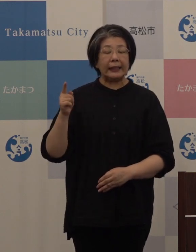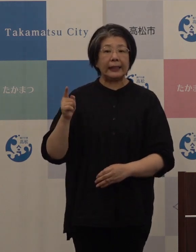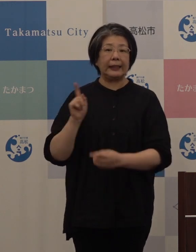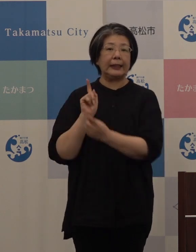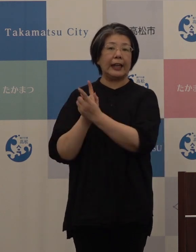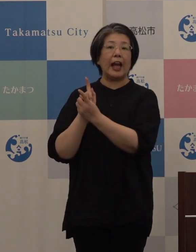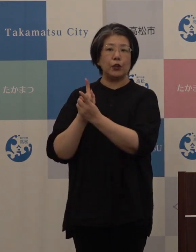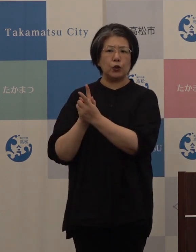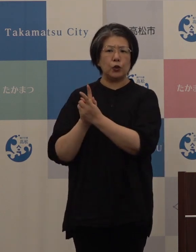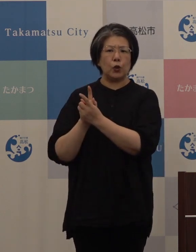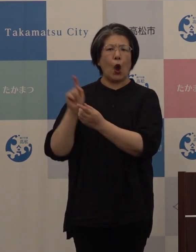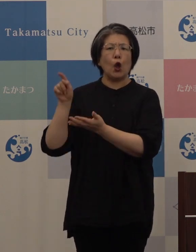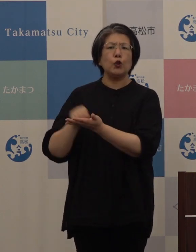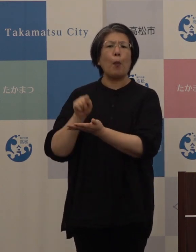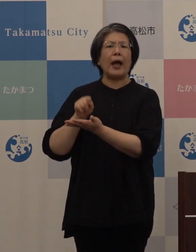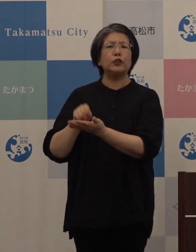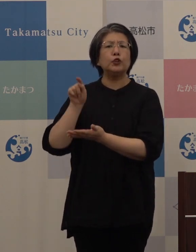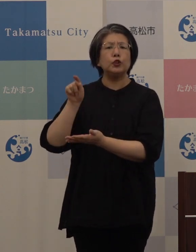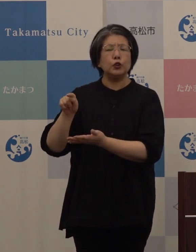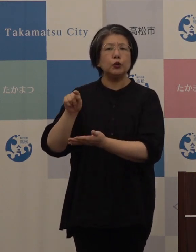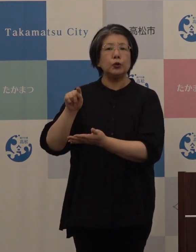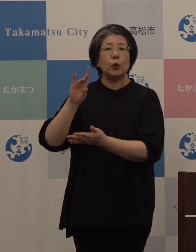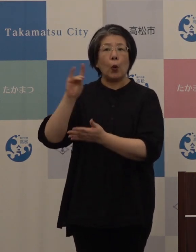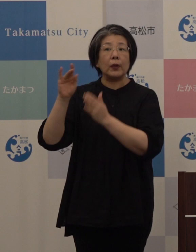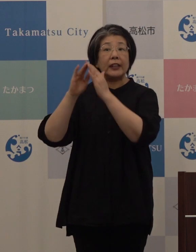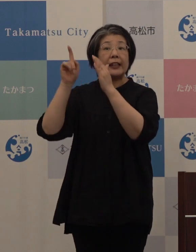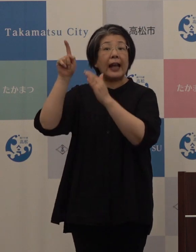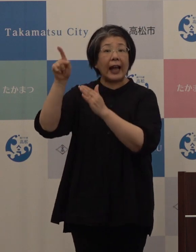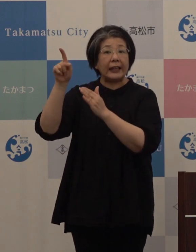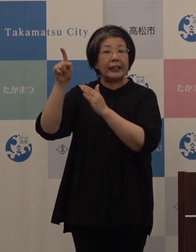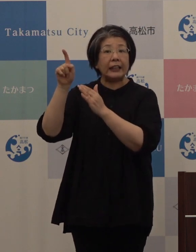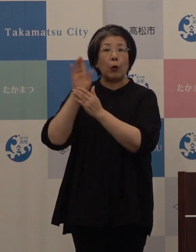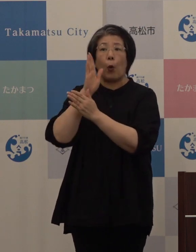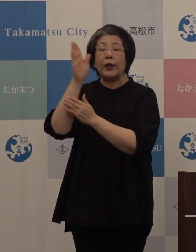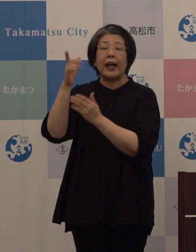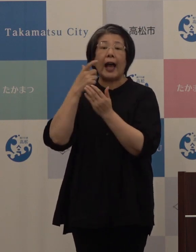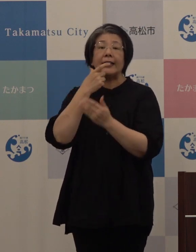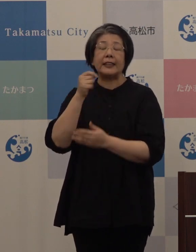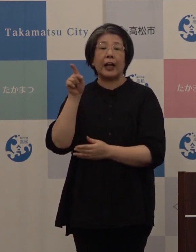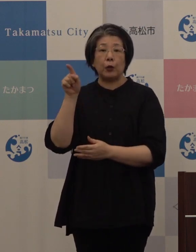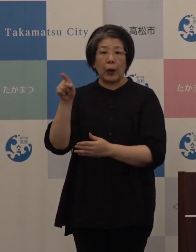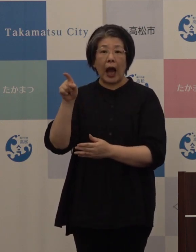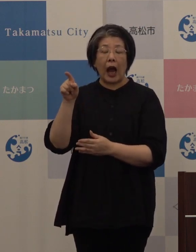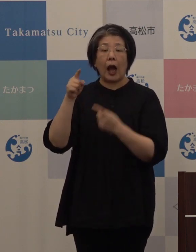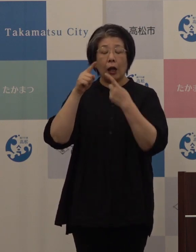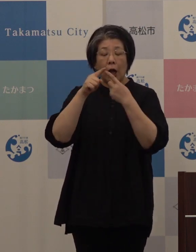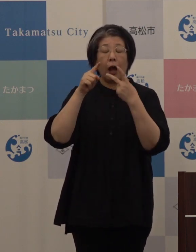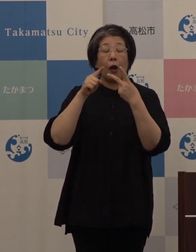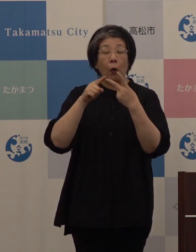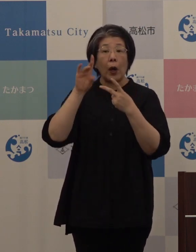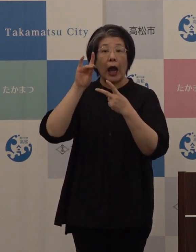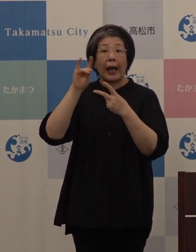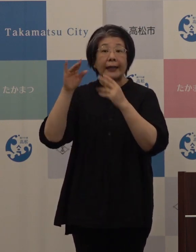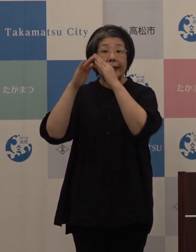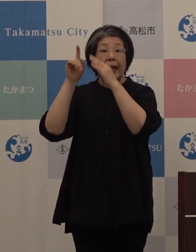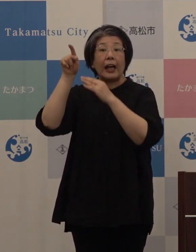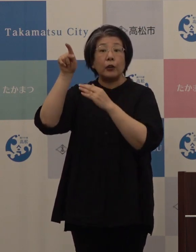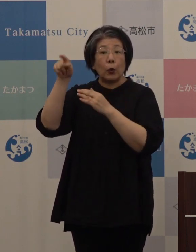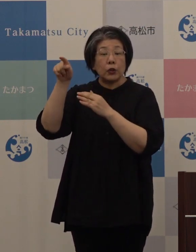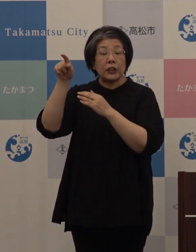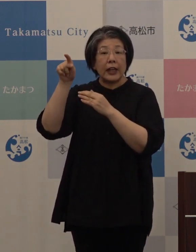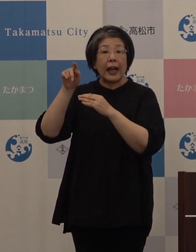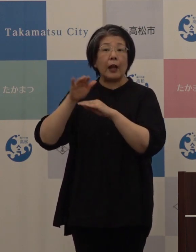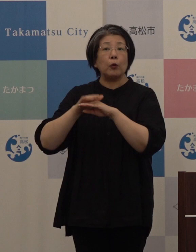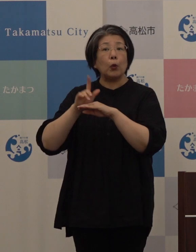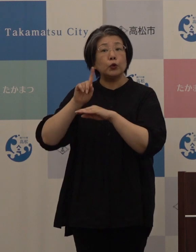り市議会として の、 その対応なのか、全体 の、 その市議会としてどうしていくかとい う、 そう、まあ、ルール作りみたいなとこまで求